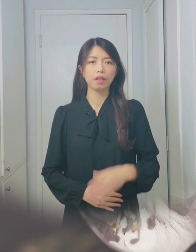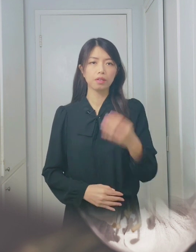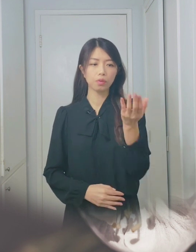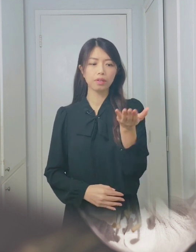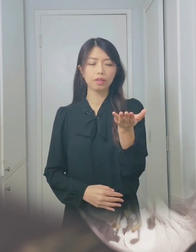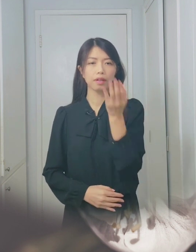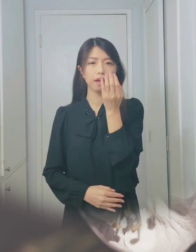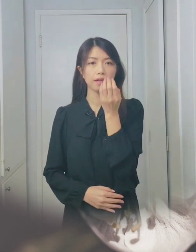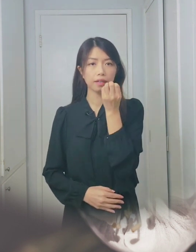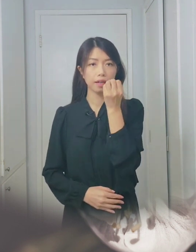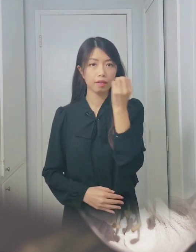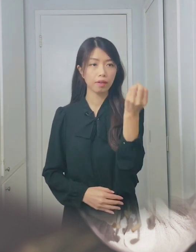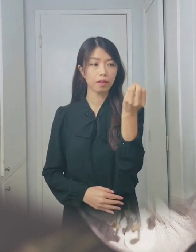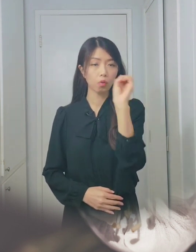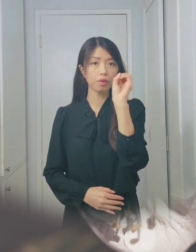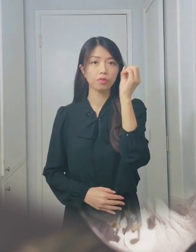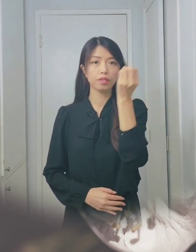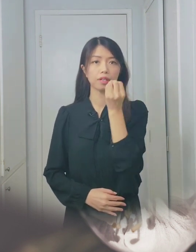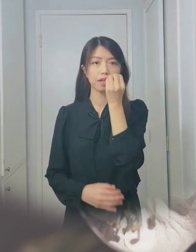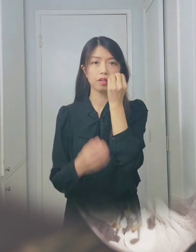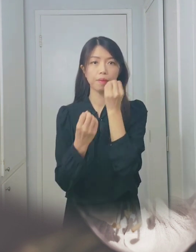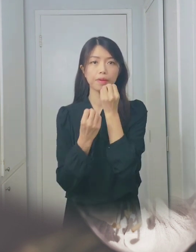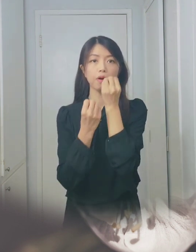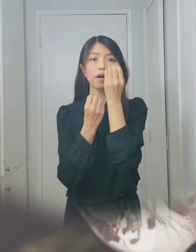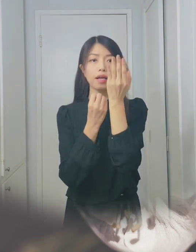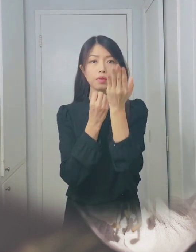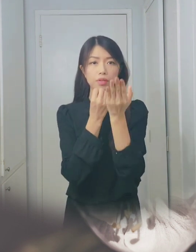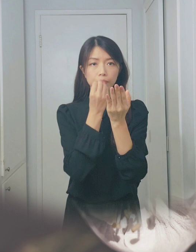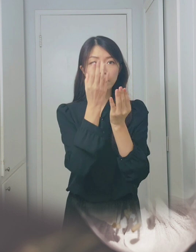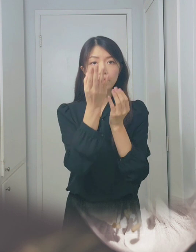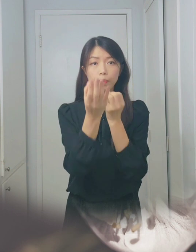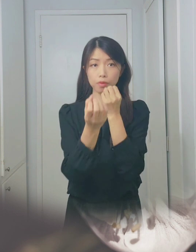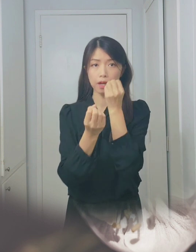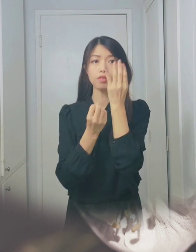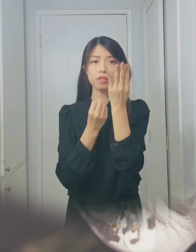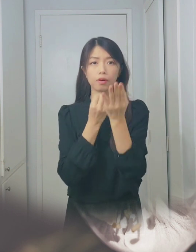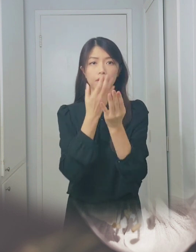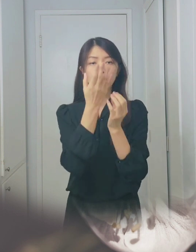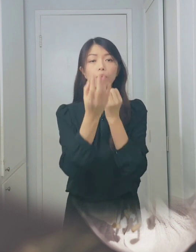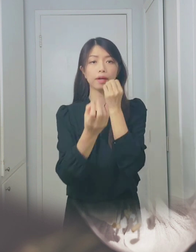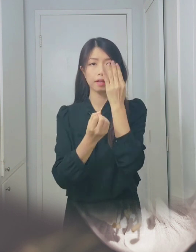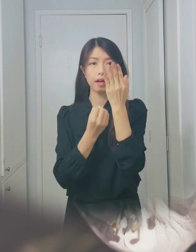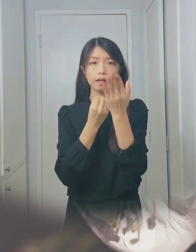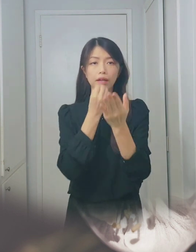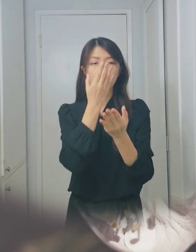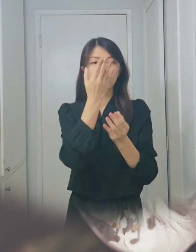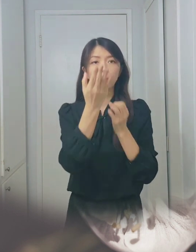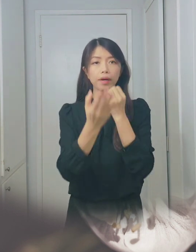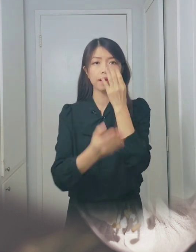수어는 손을 이렇게 이 상태에서 살짝 오므려 주신 이 상태에서 입 앞에서 한 손씩 피면서 앞으로 나가주시는 거예요.